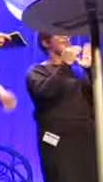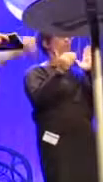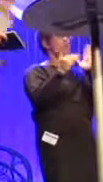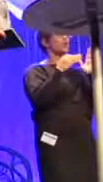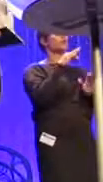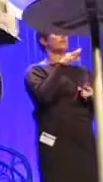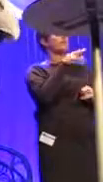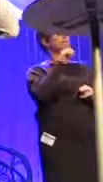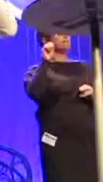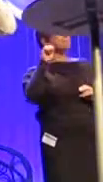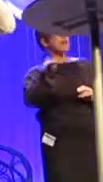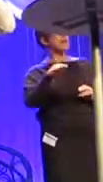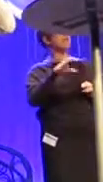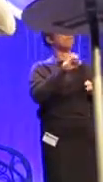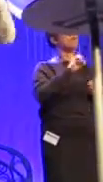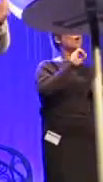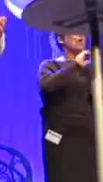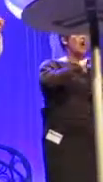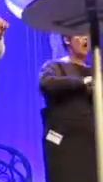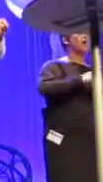Trim. Landersorna.